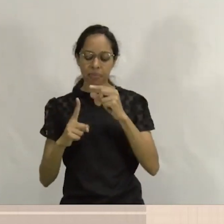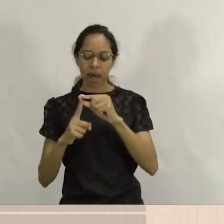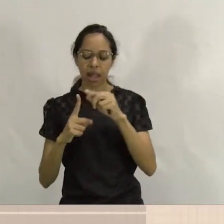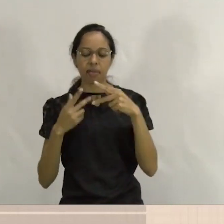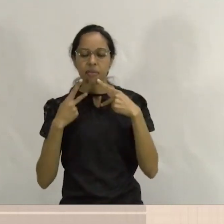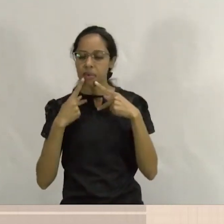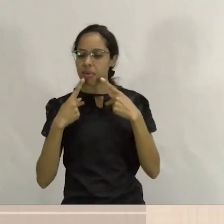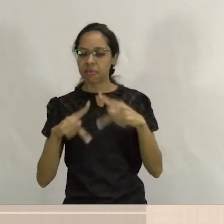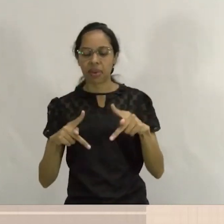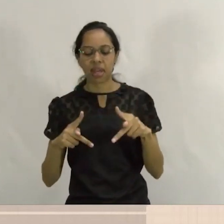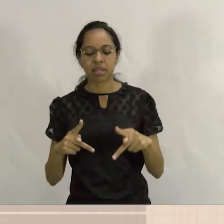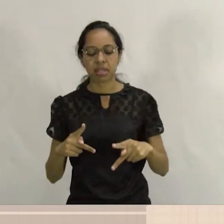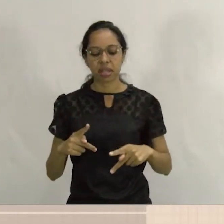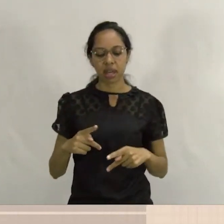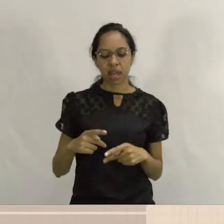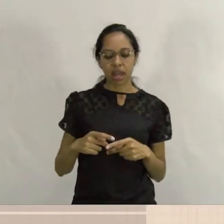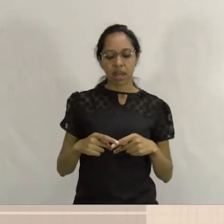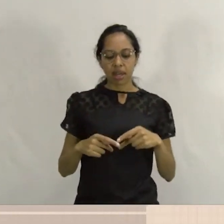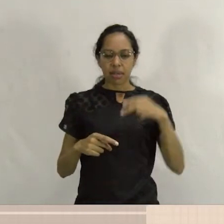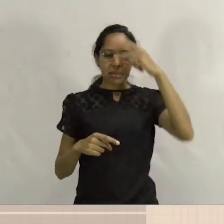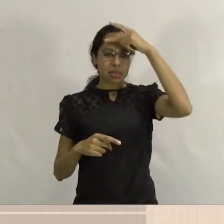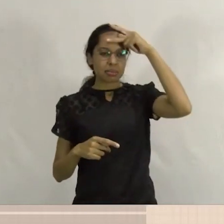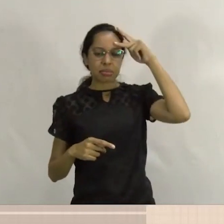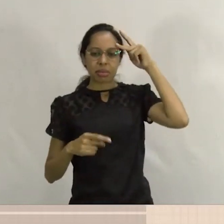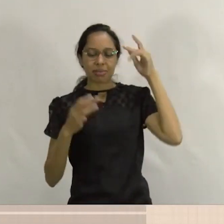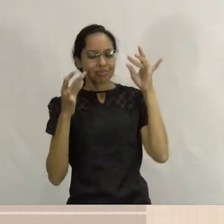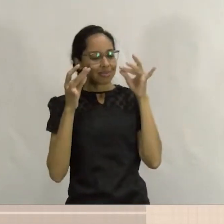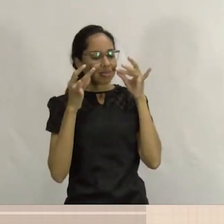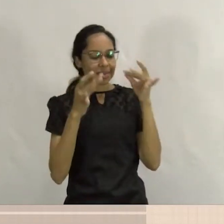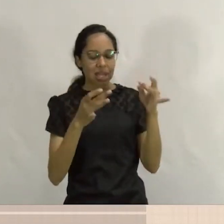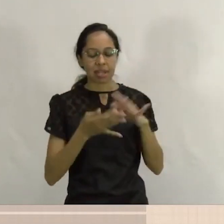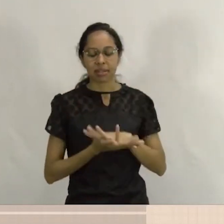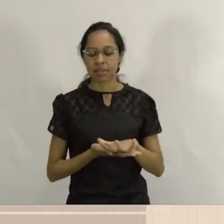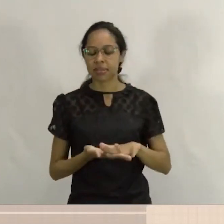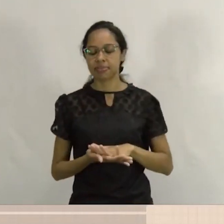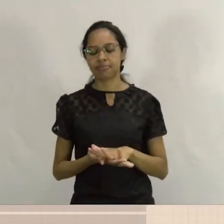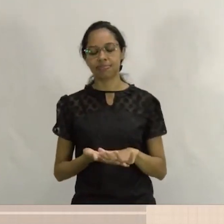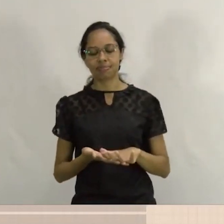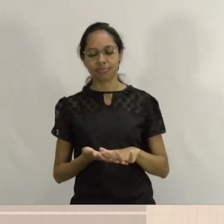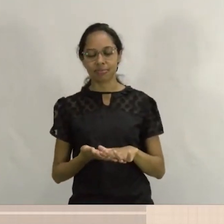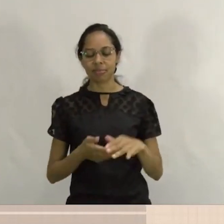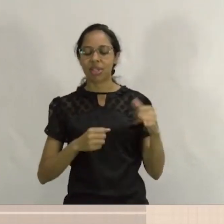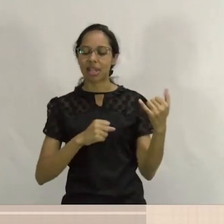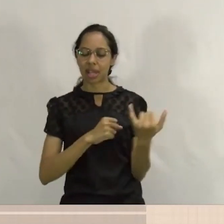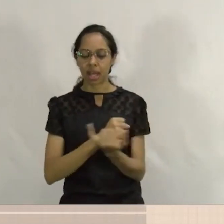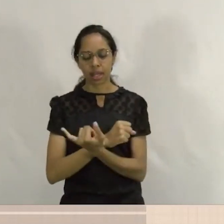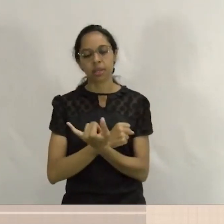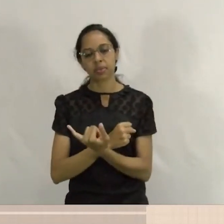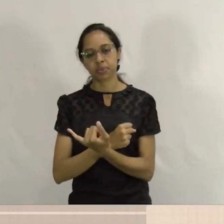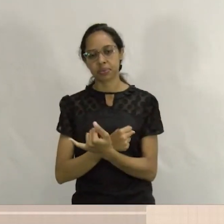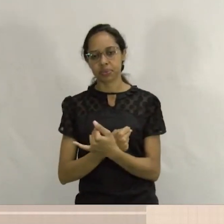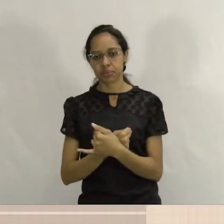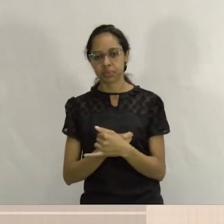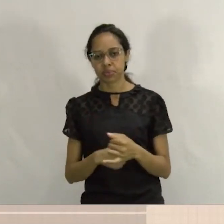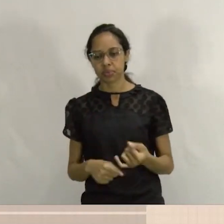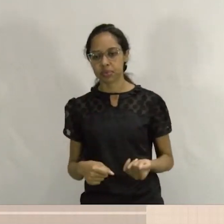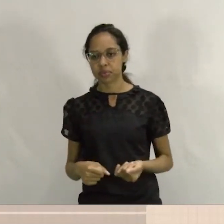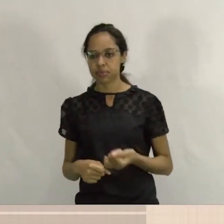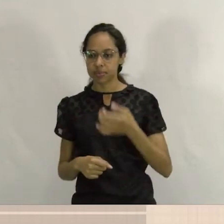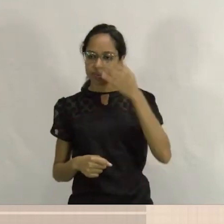Esse ladrão, o ladrão, mas aquele que entra pela porta é o pastor das